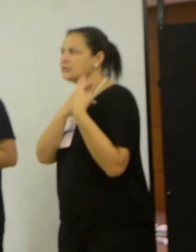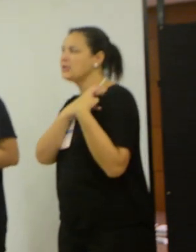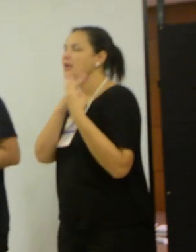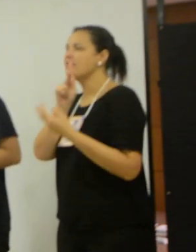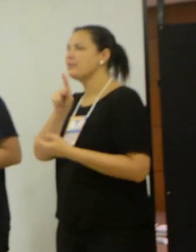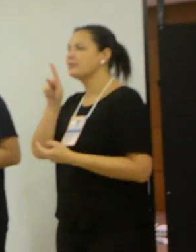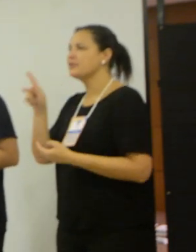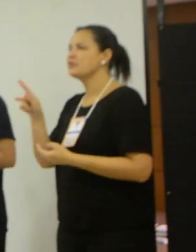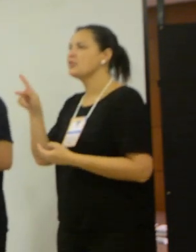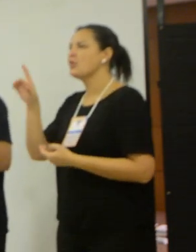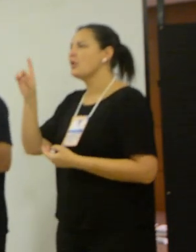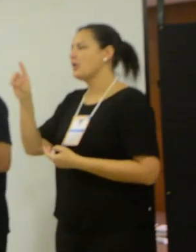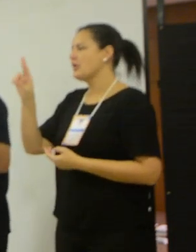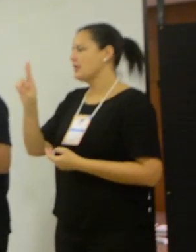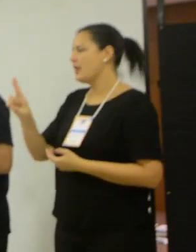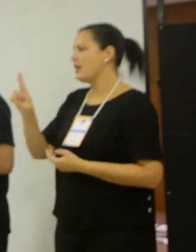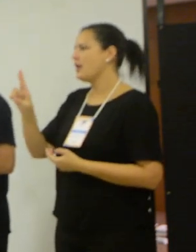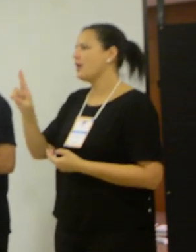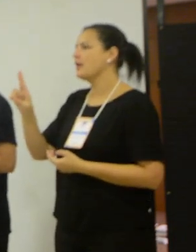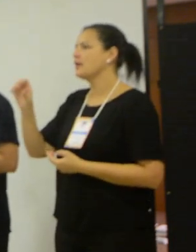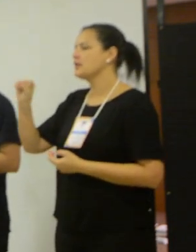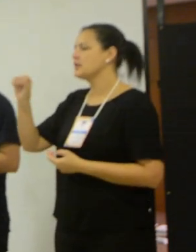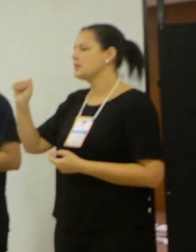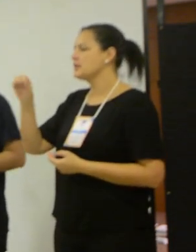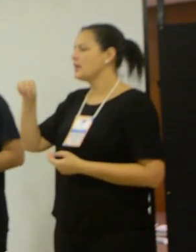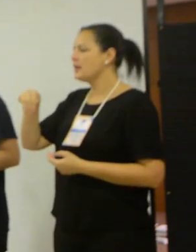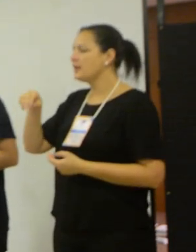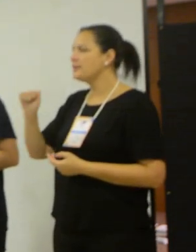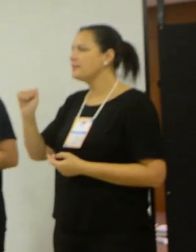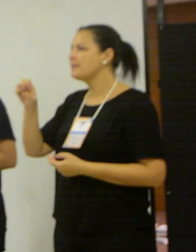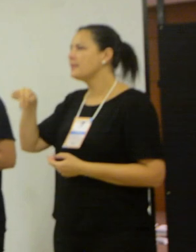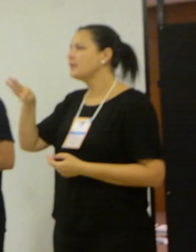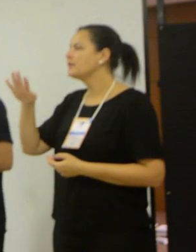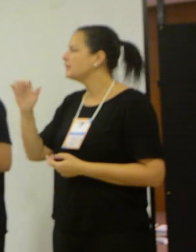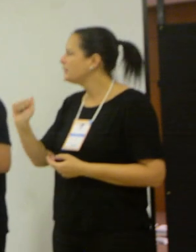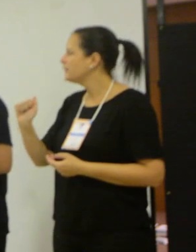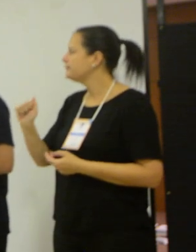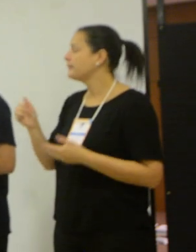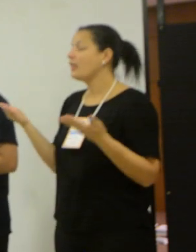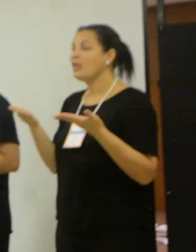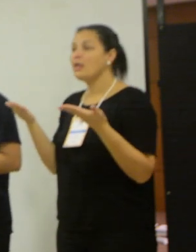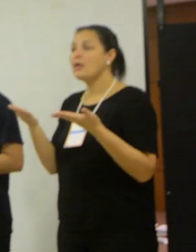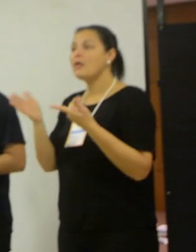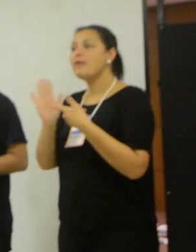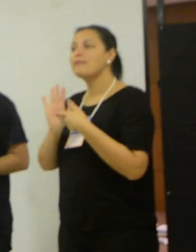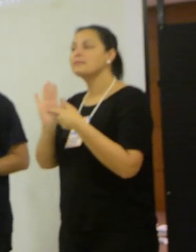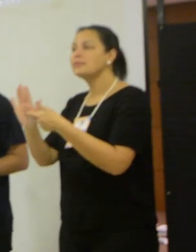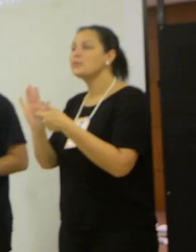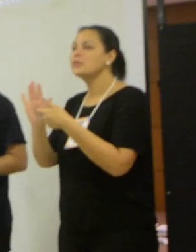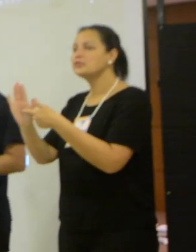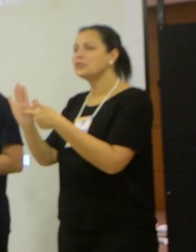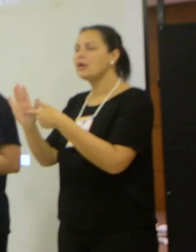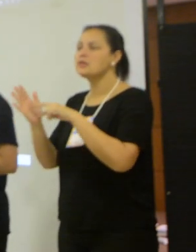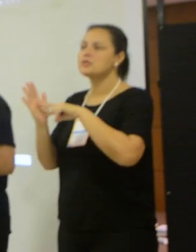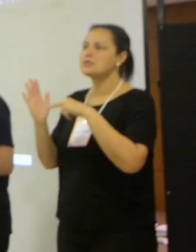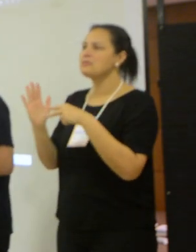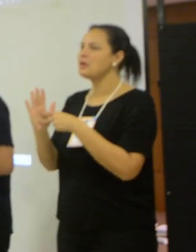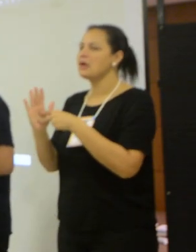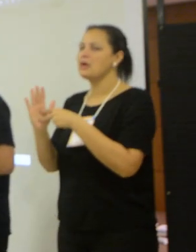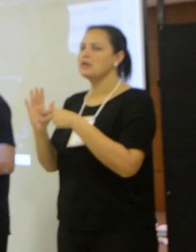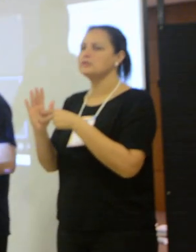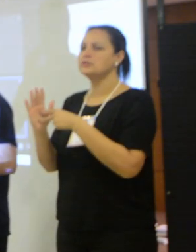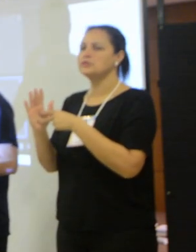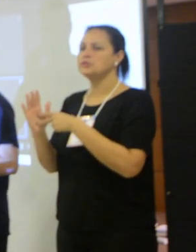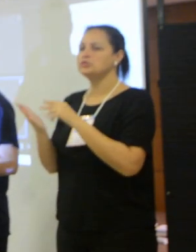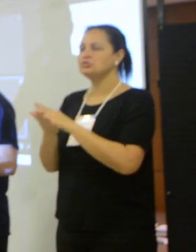doutora Samantha, que vai, nessa sua primeira fala, apresentar alguns conceitos iniciais sobre o Projeto